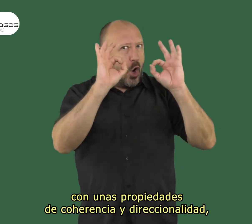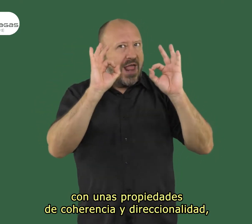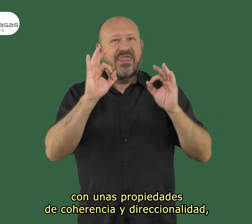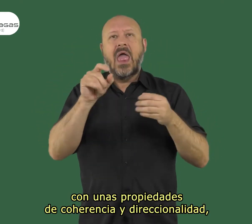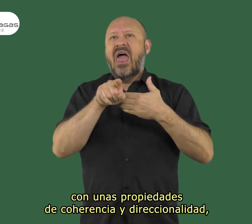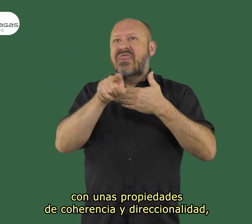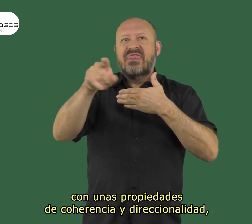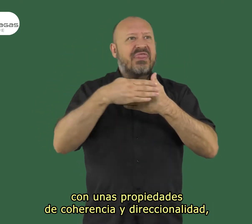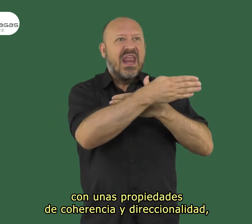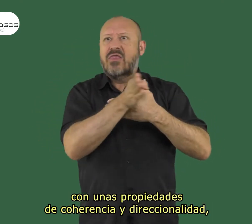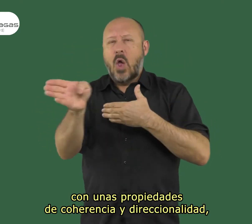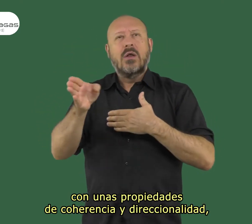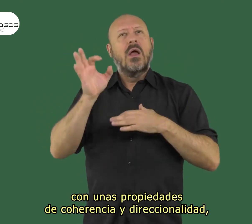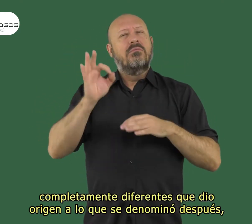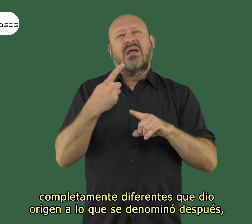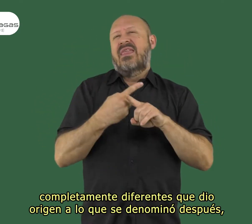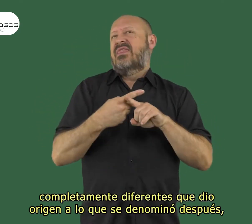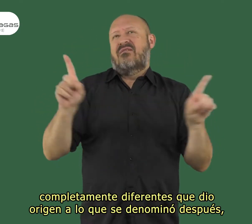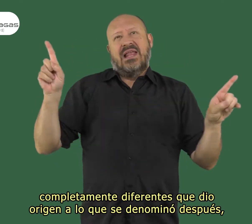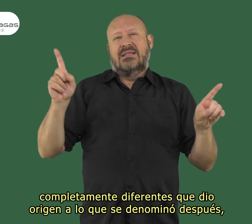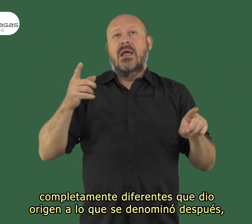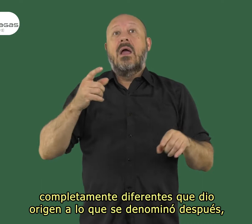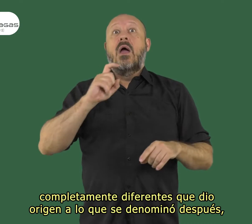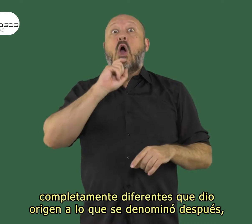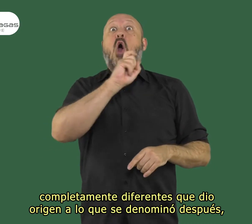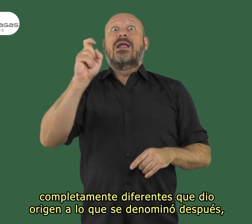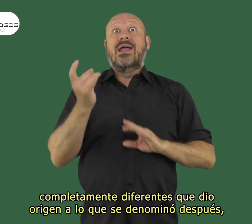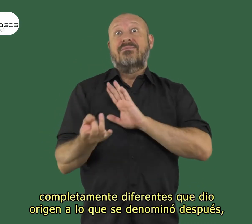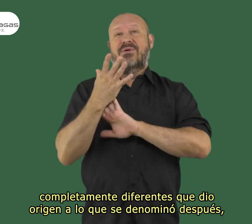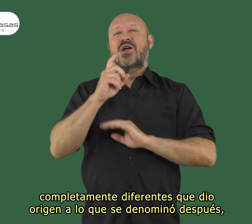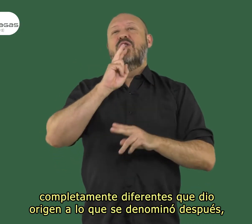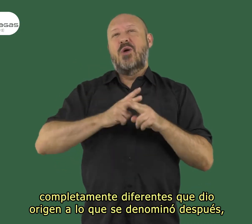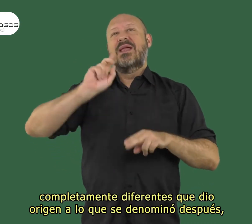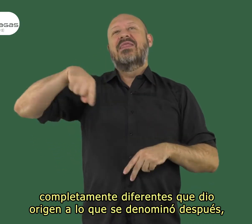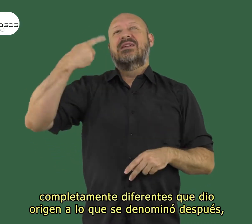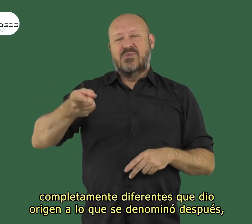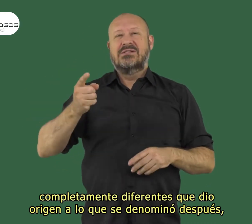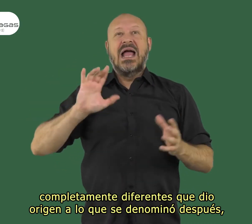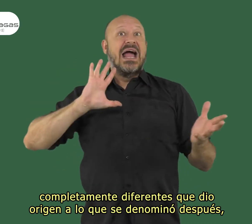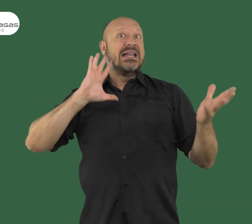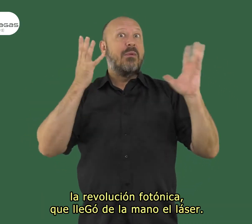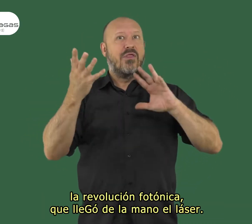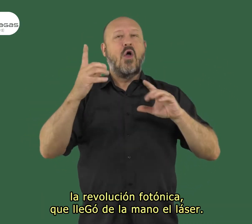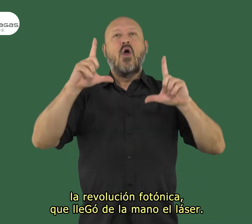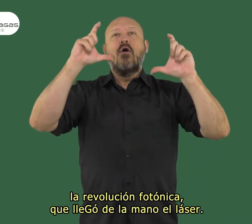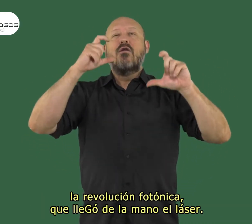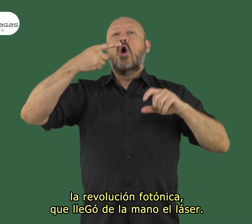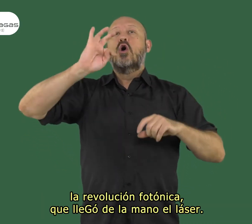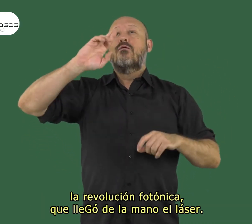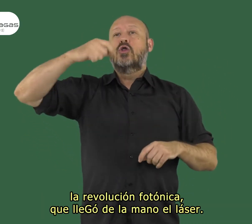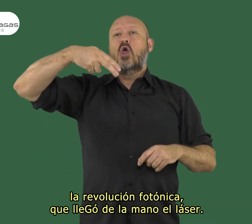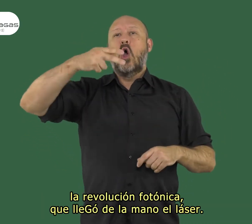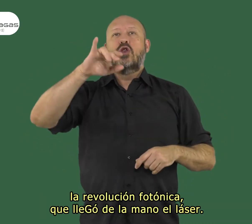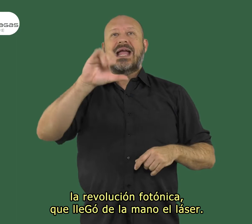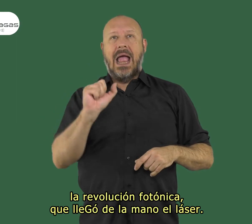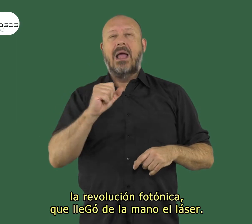unas propiedades de coherencia y direccionalidad completamente diferentes que dio origen a lo que se denominó después la revolución